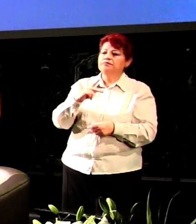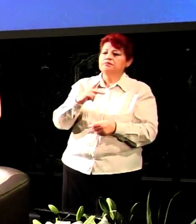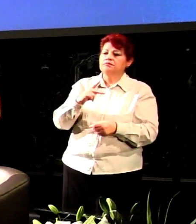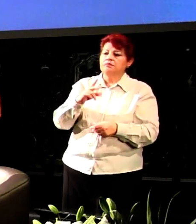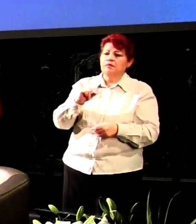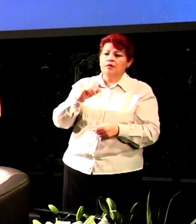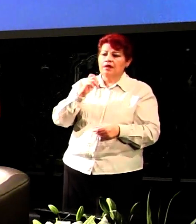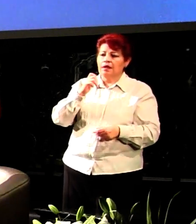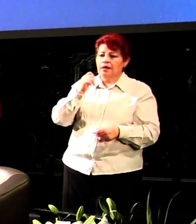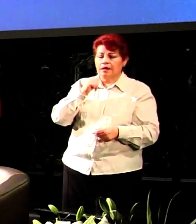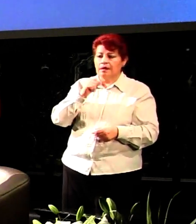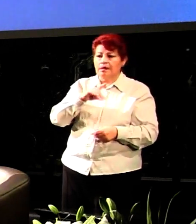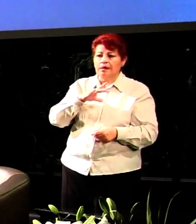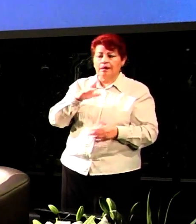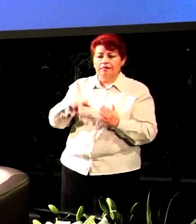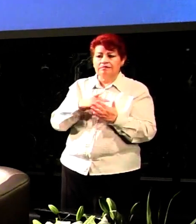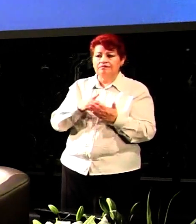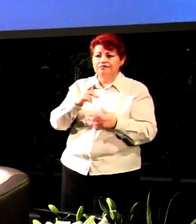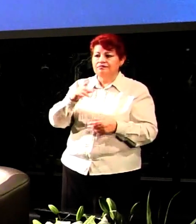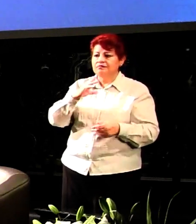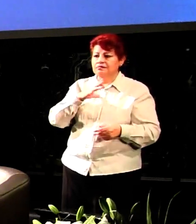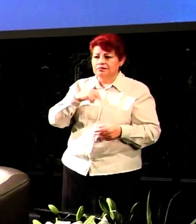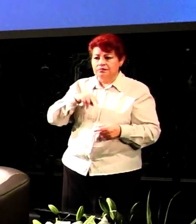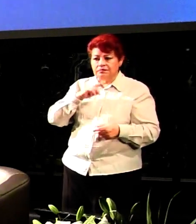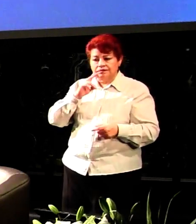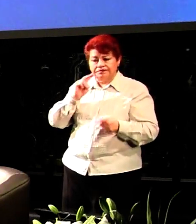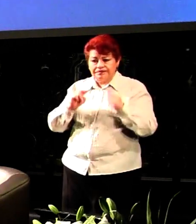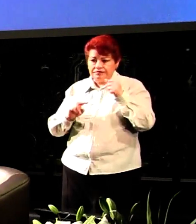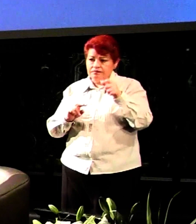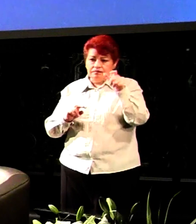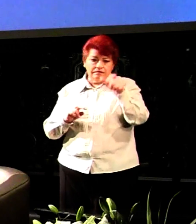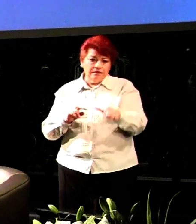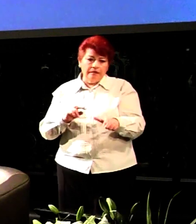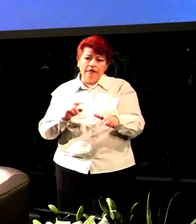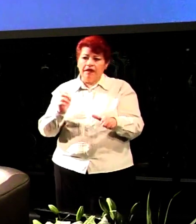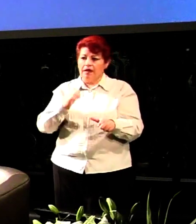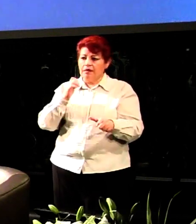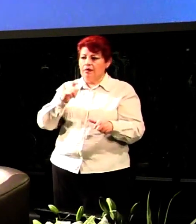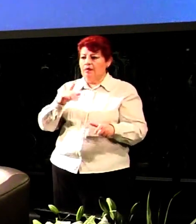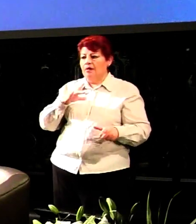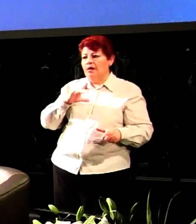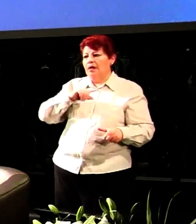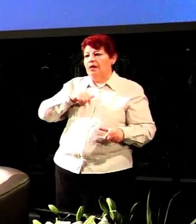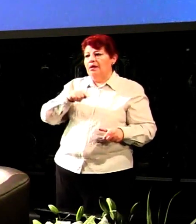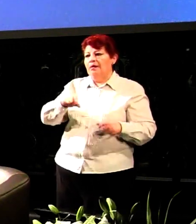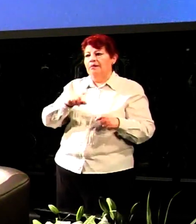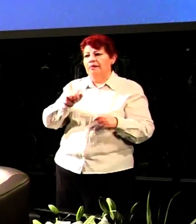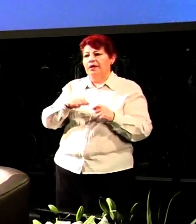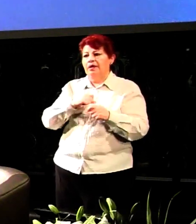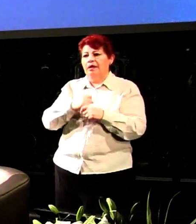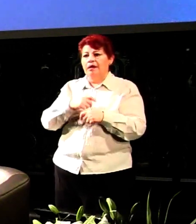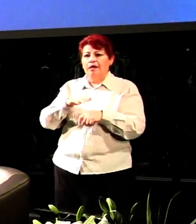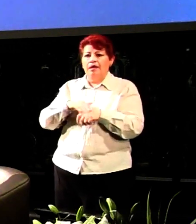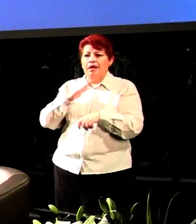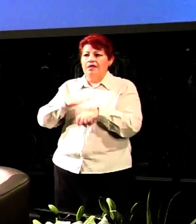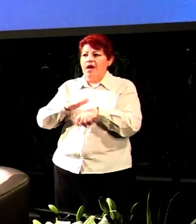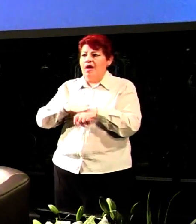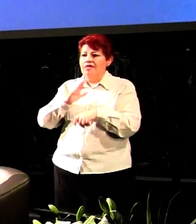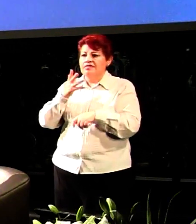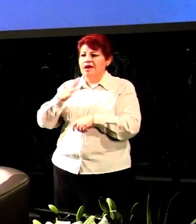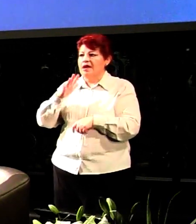siempre, pero muy frecuentemente, si veíamos a esta persona que salía de la escuela 20 años después y era el que sacaba 10 en la